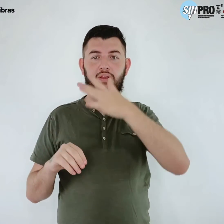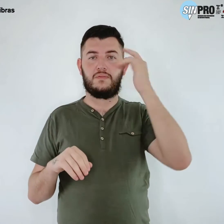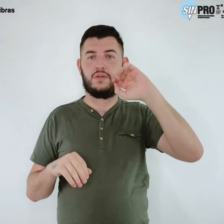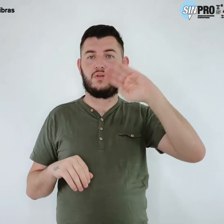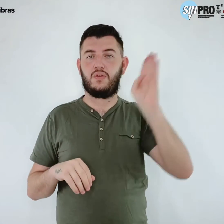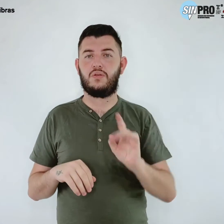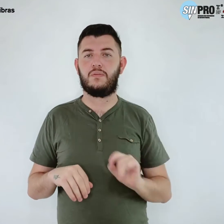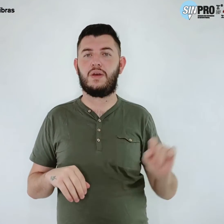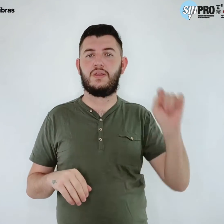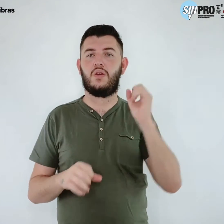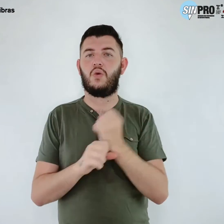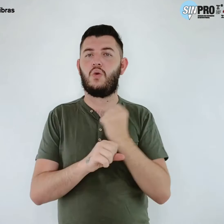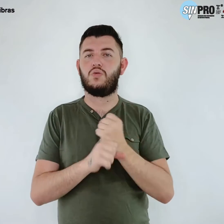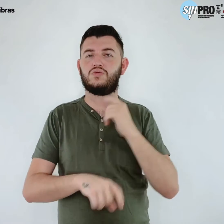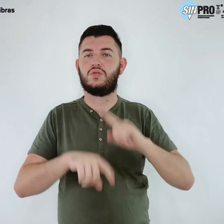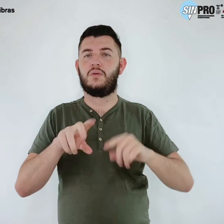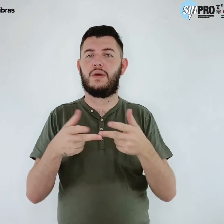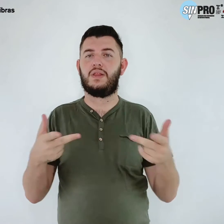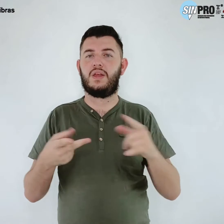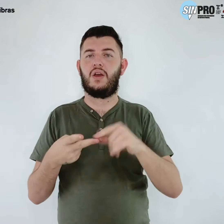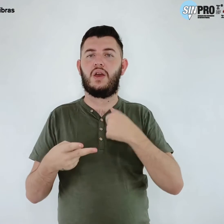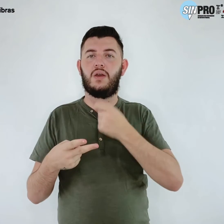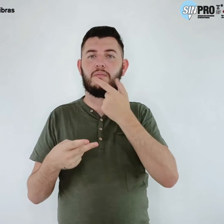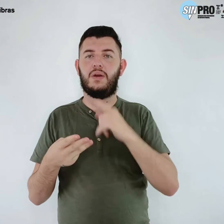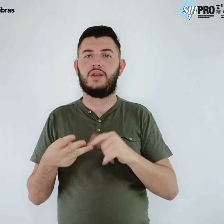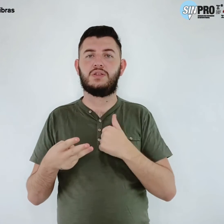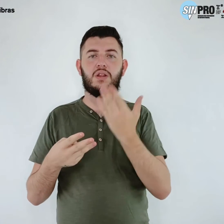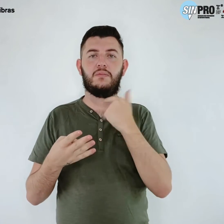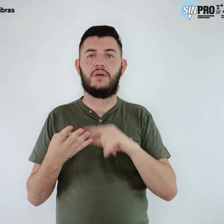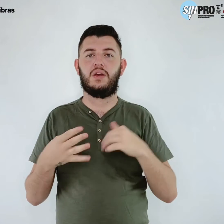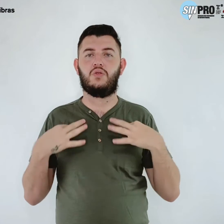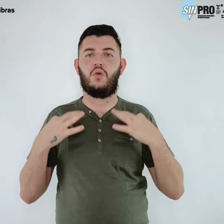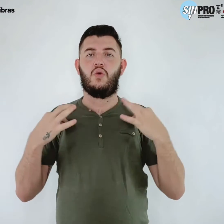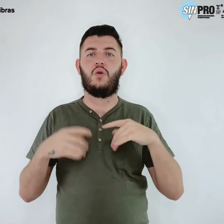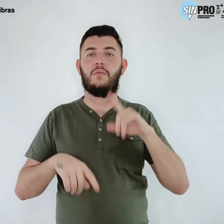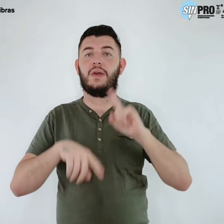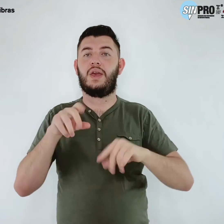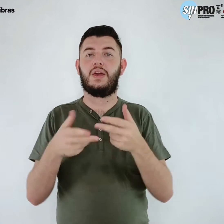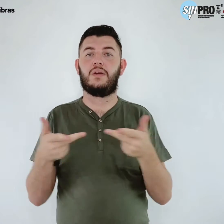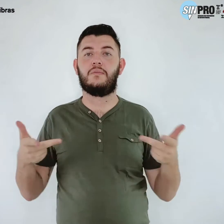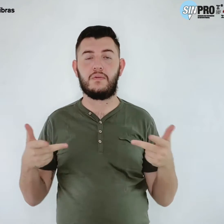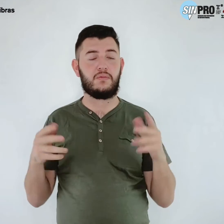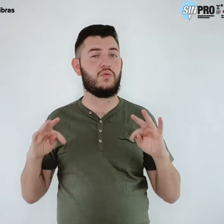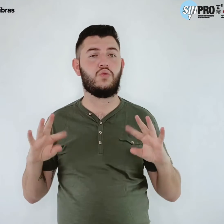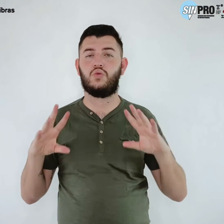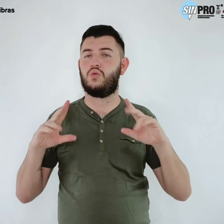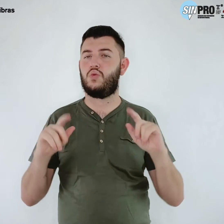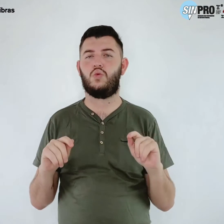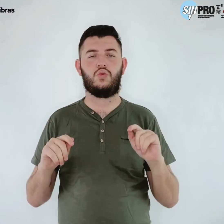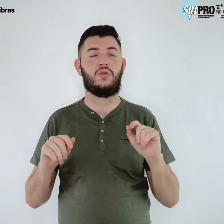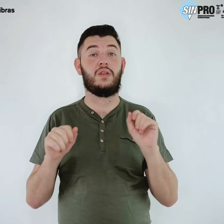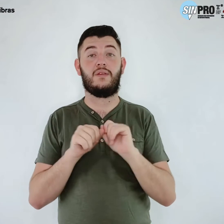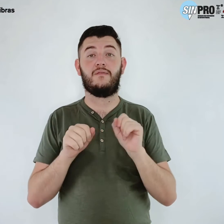está presente na vida dos brasileiros, material de construção, remédios, alimentos, vestuário,